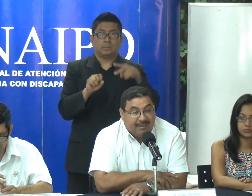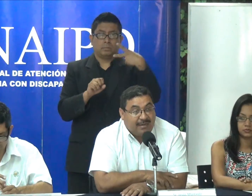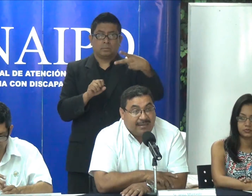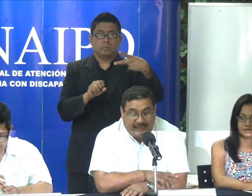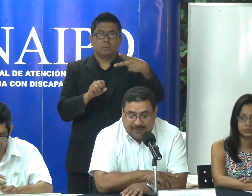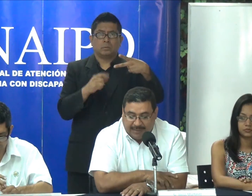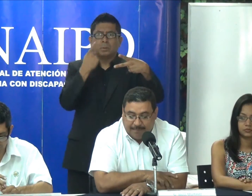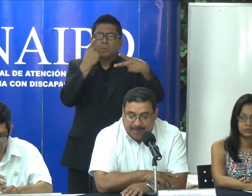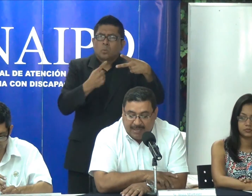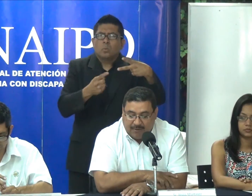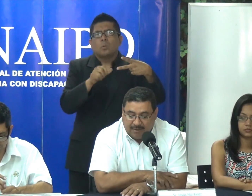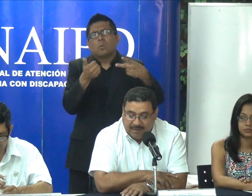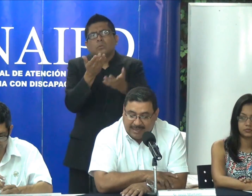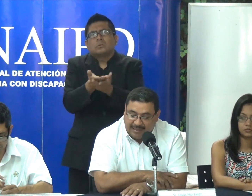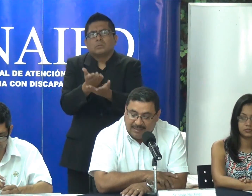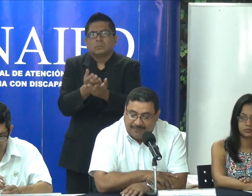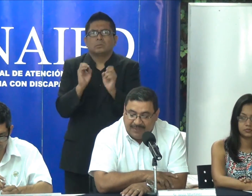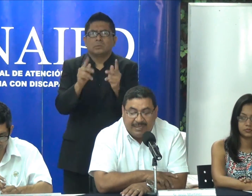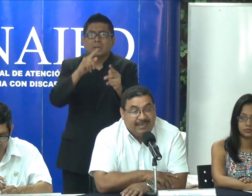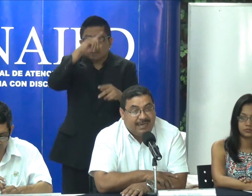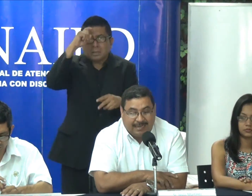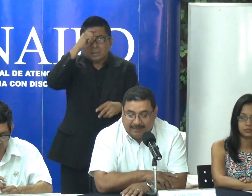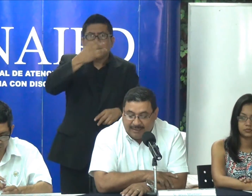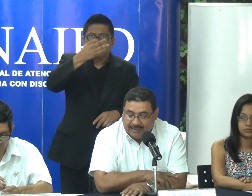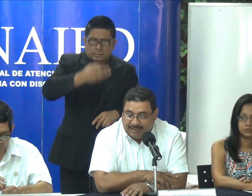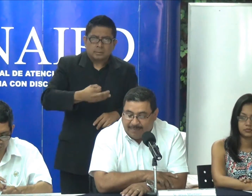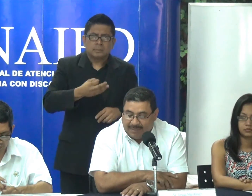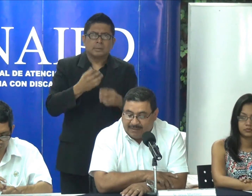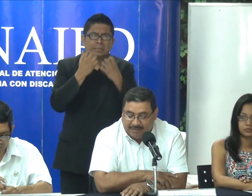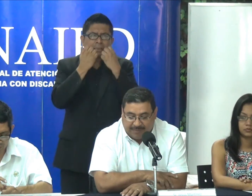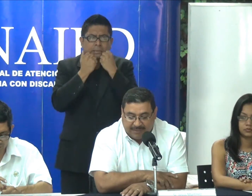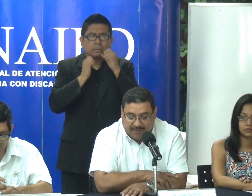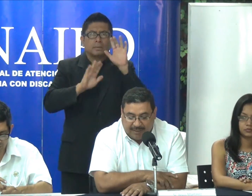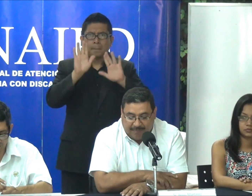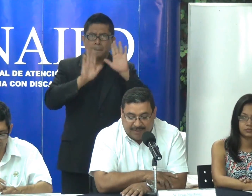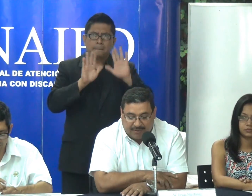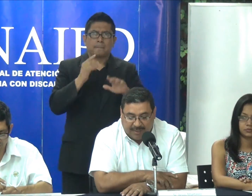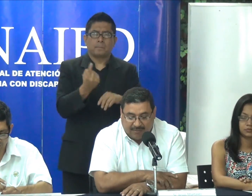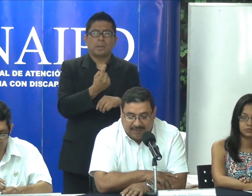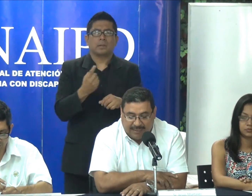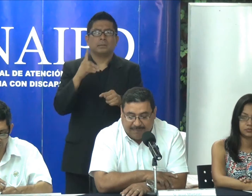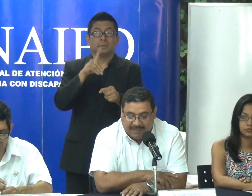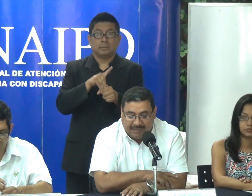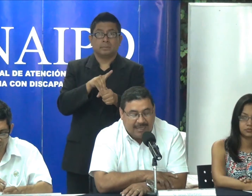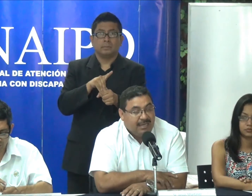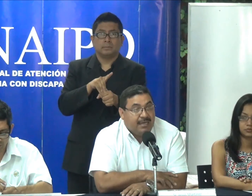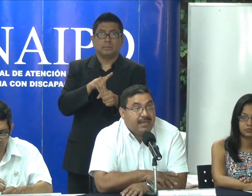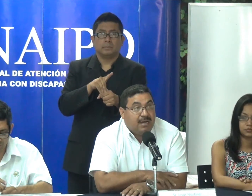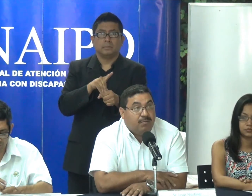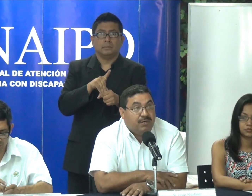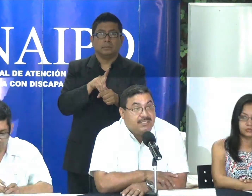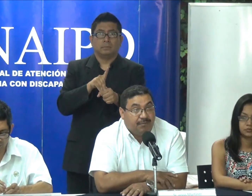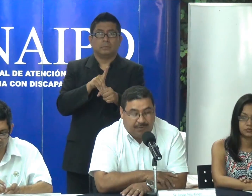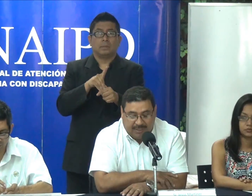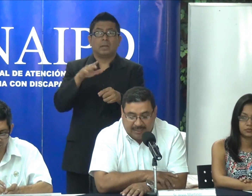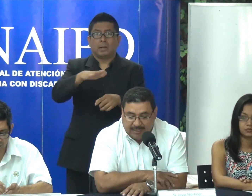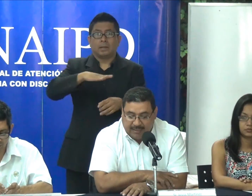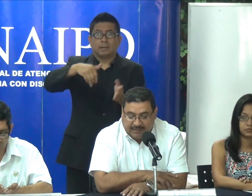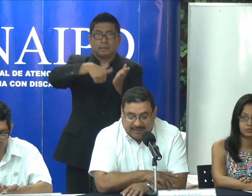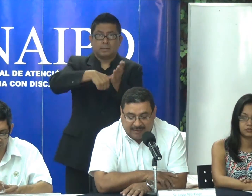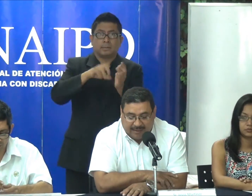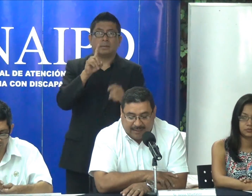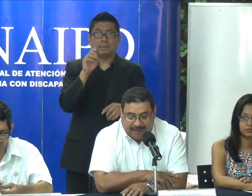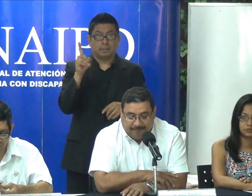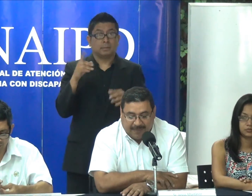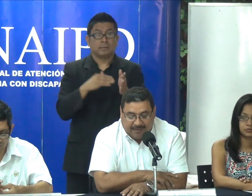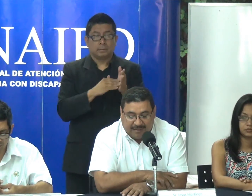otras alternativas de empleo que dignifiquen y garanticen la participación de las personas con discapacidad en el municipio de